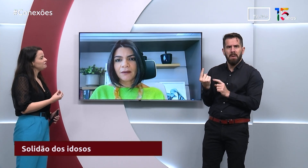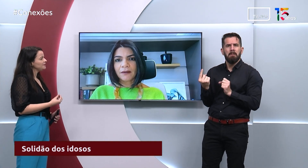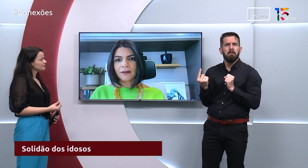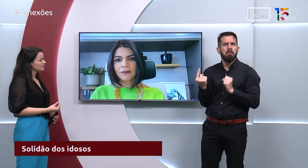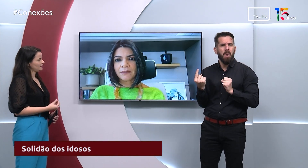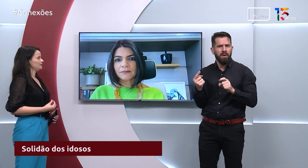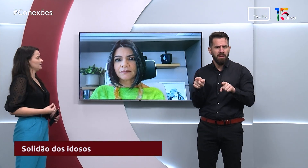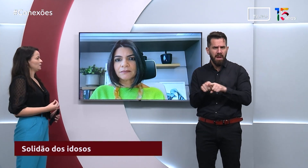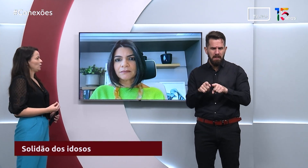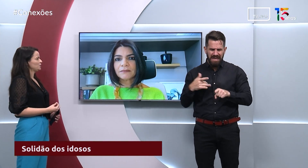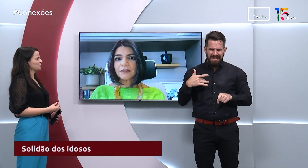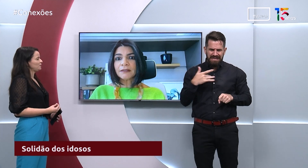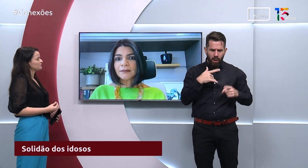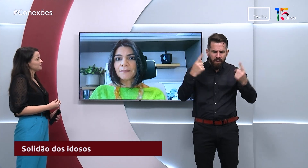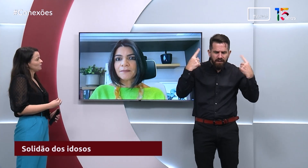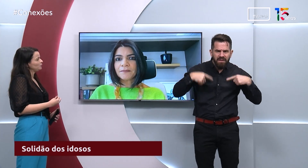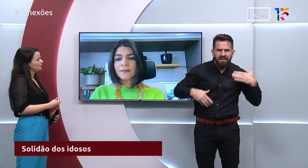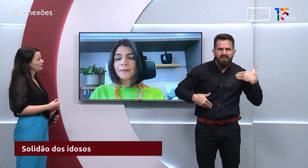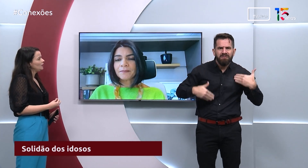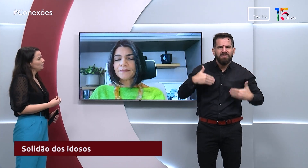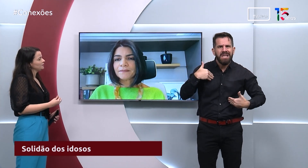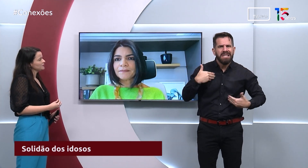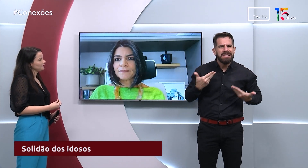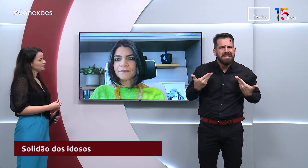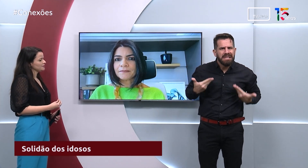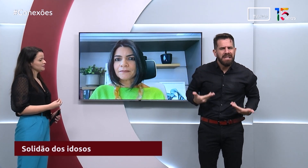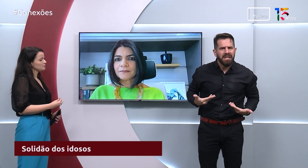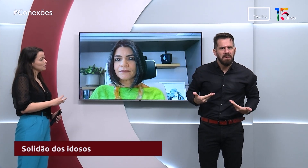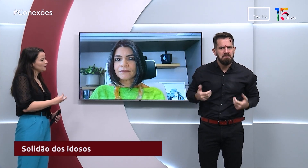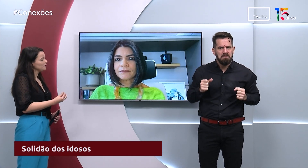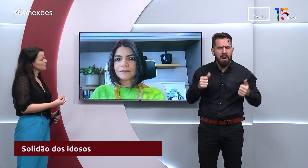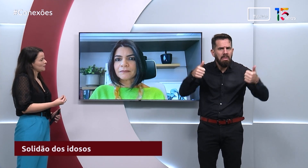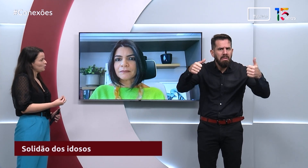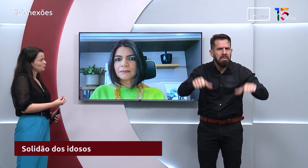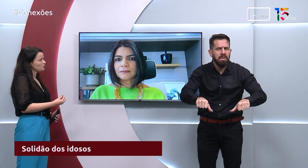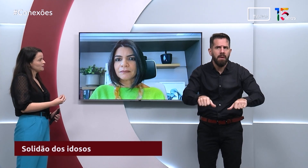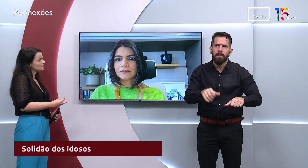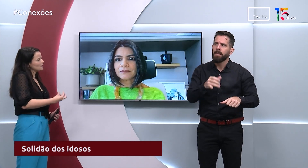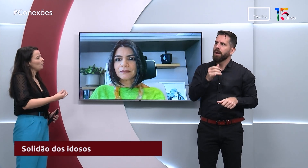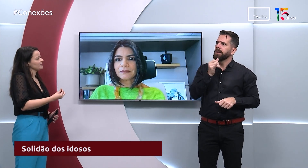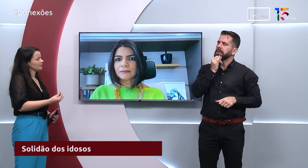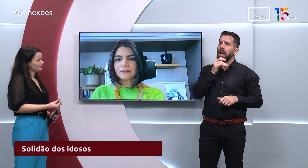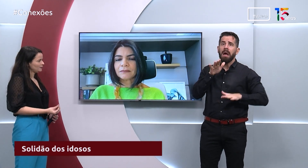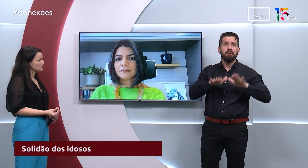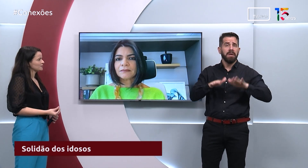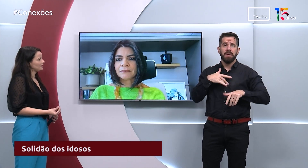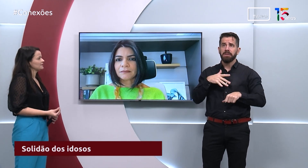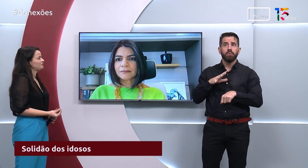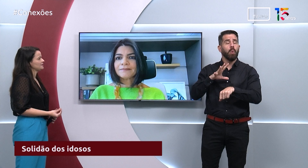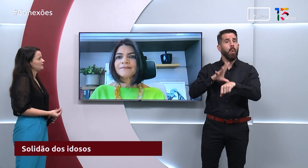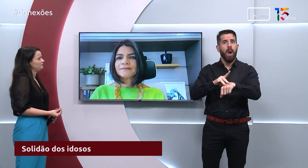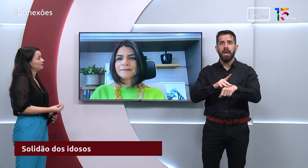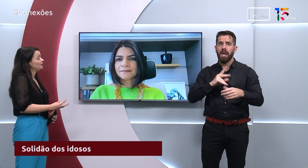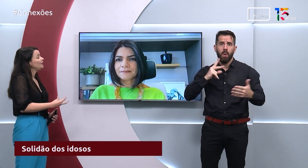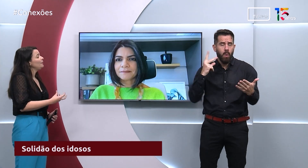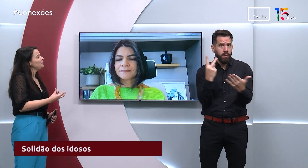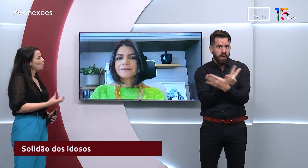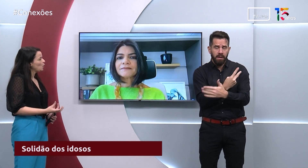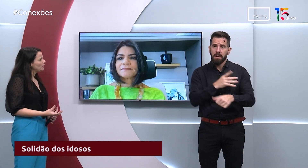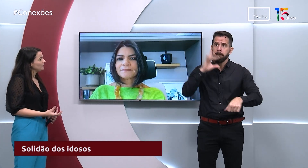saúde física desses idosos, pode fazer com que, muitas vezes, problemas de saúde que são mais característicos, né, dessa fase da